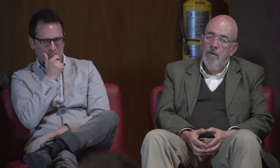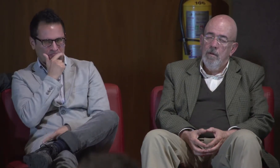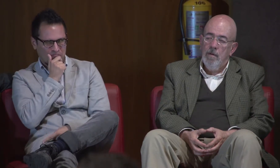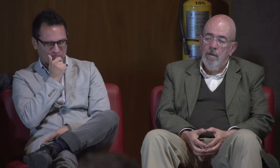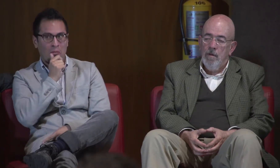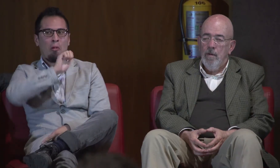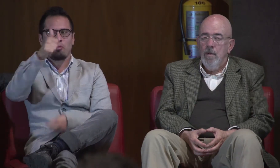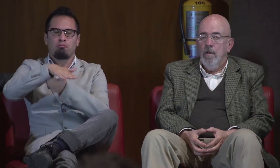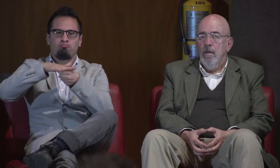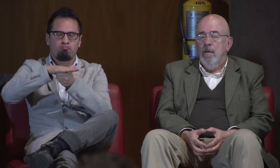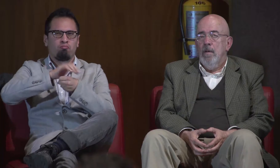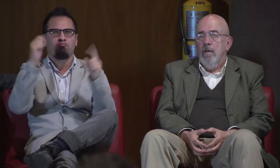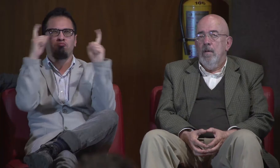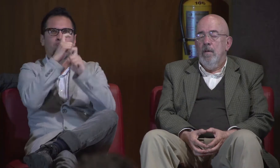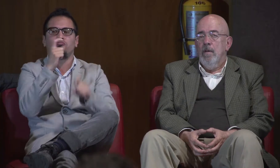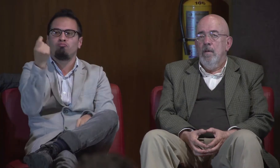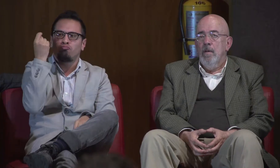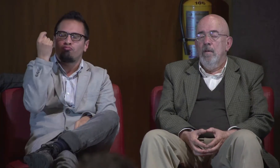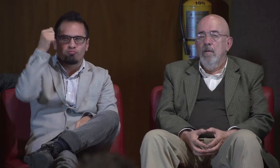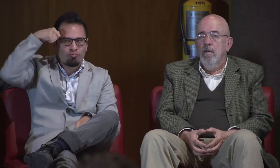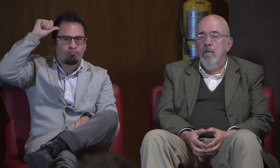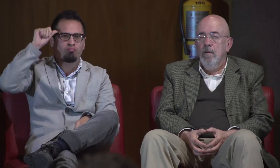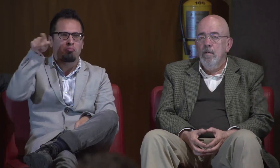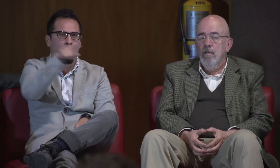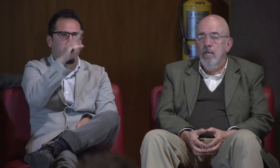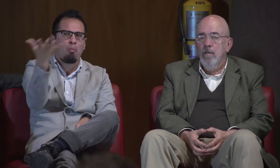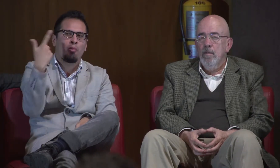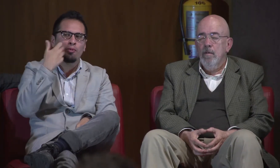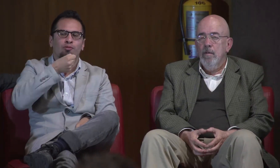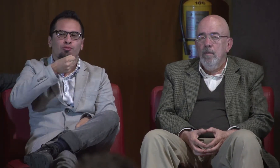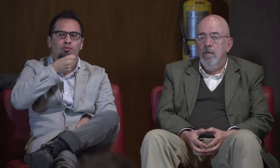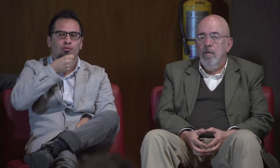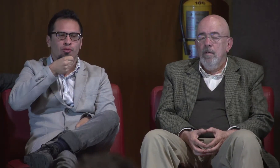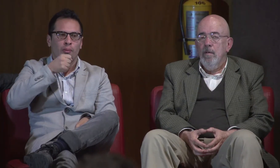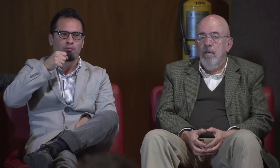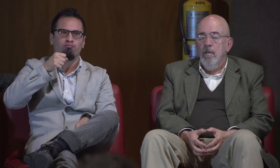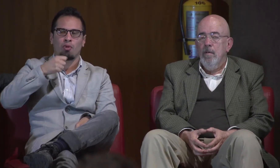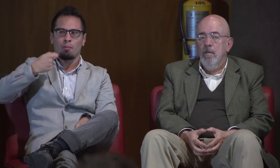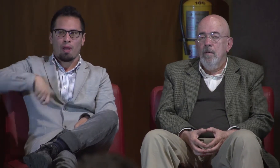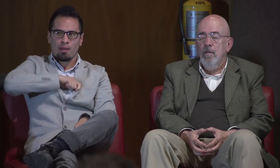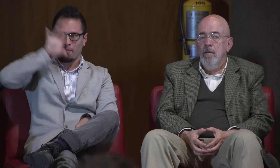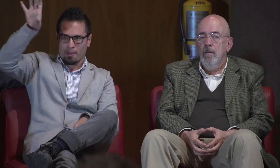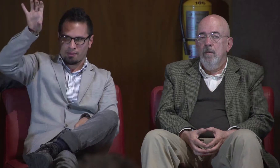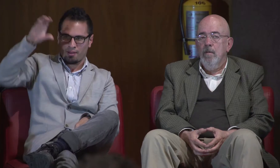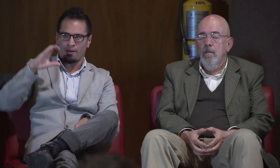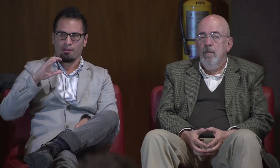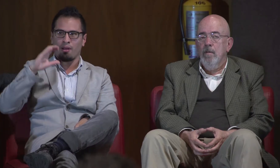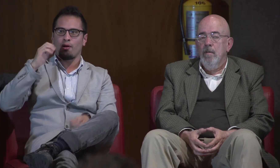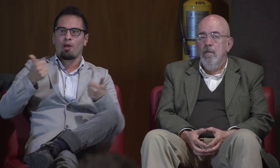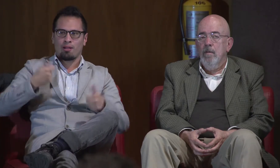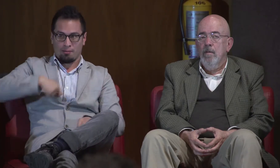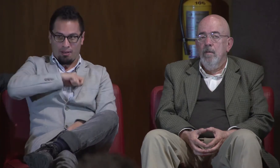puede reconocer algo manual. Pensábamos en una situación y reflexionábamos, no sé si ustedes recuerdan recientemente la